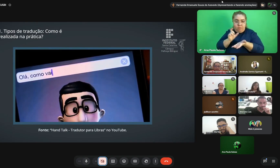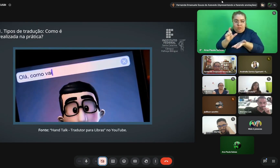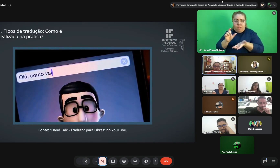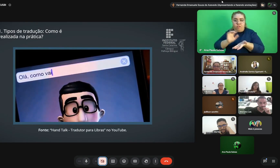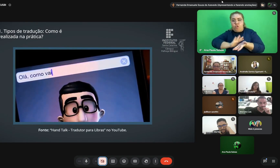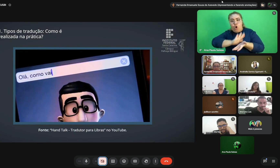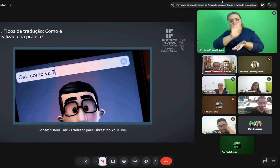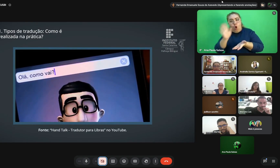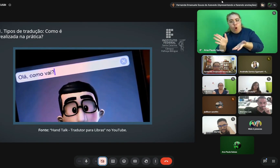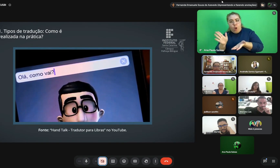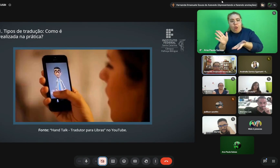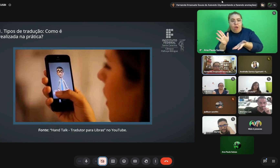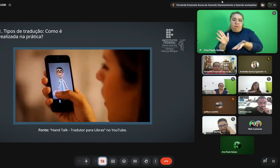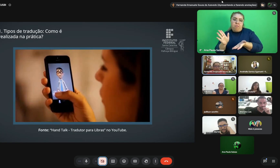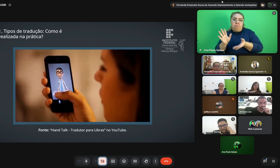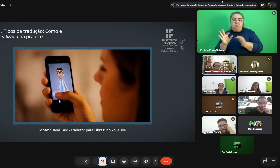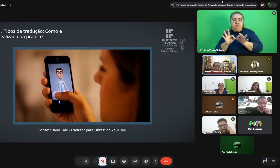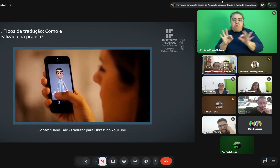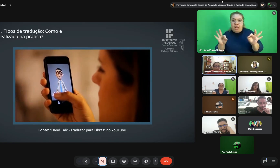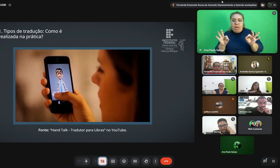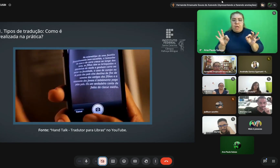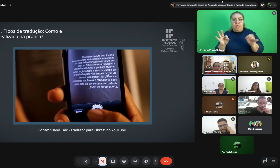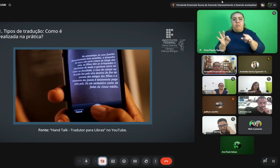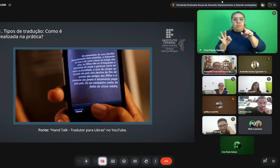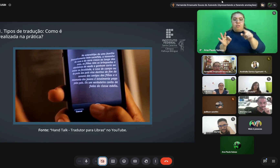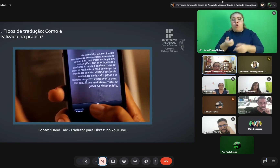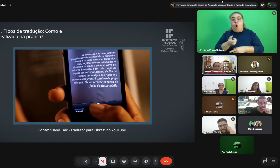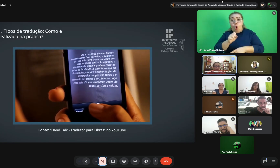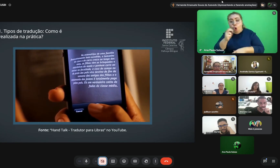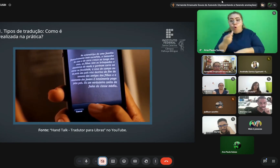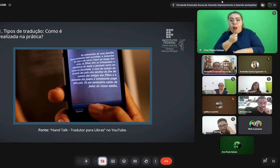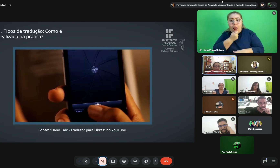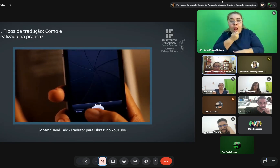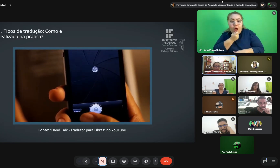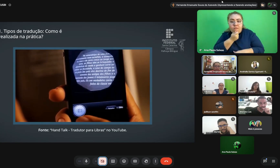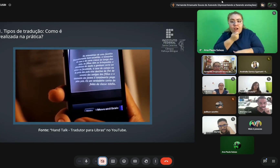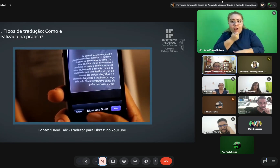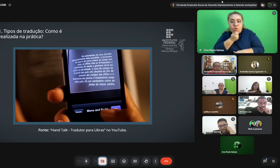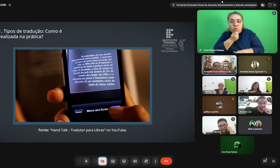uma frase, ou um contexto pequeno, ou falo.